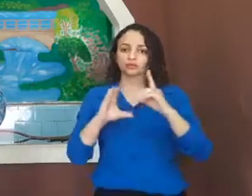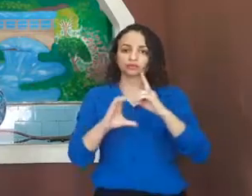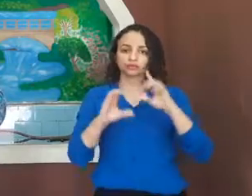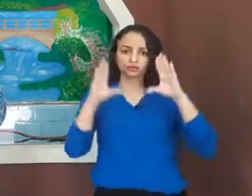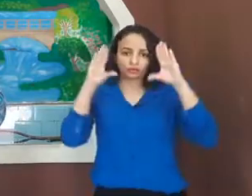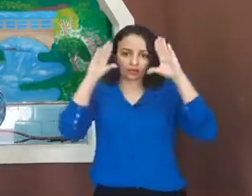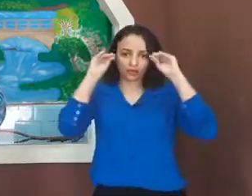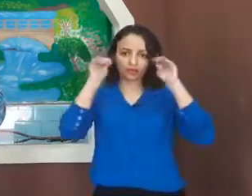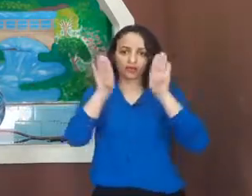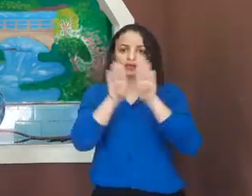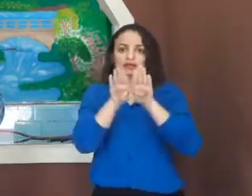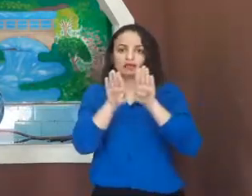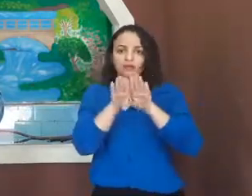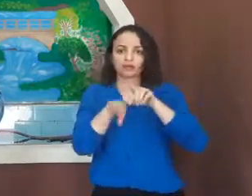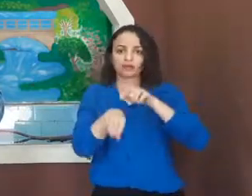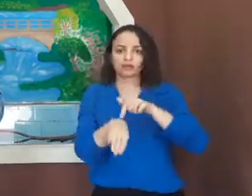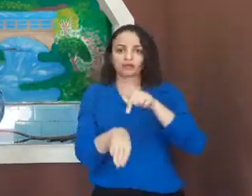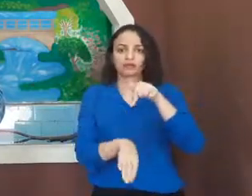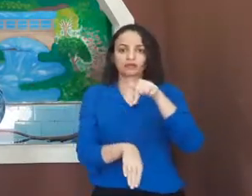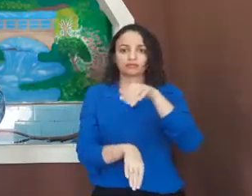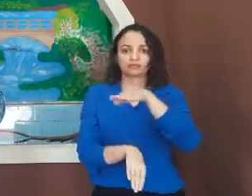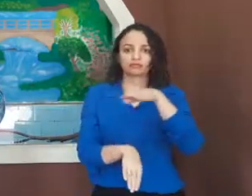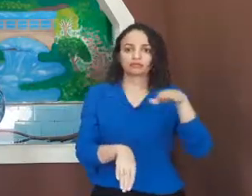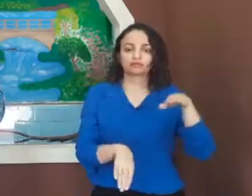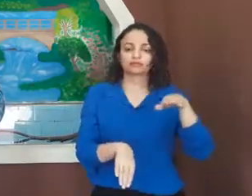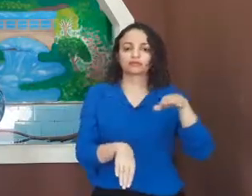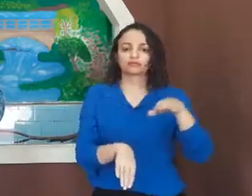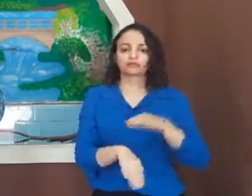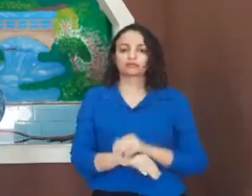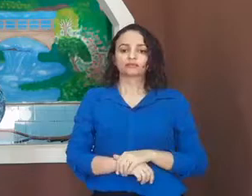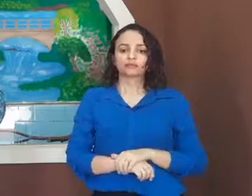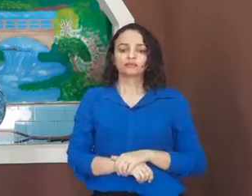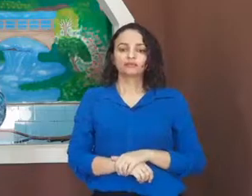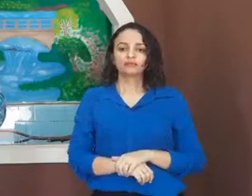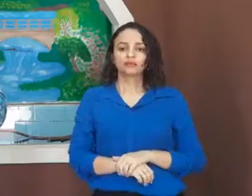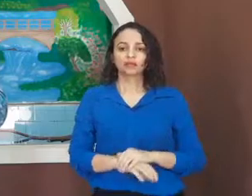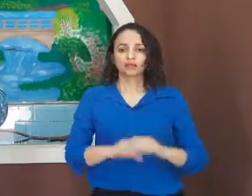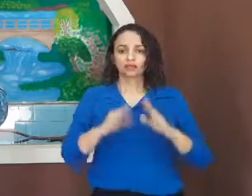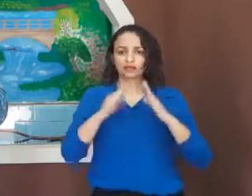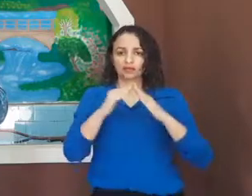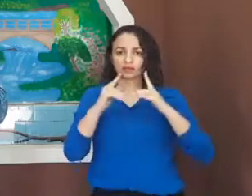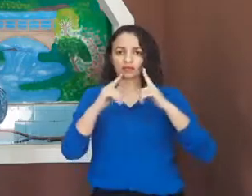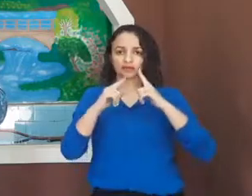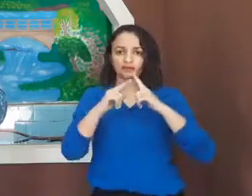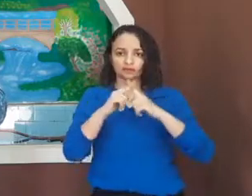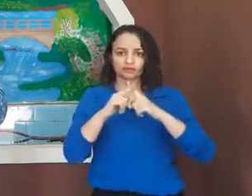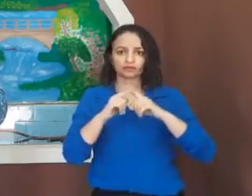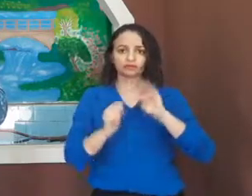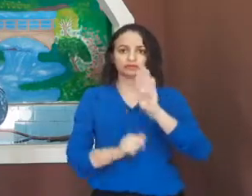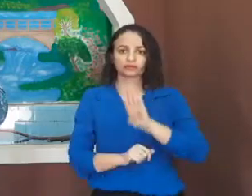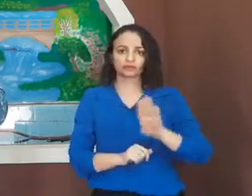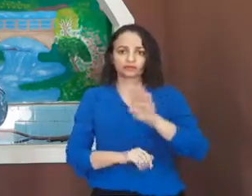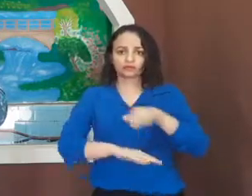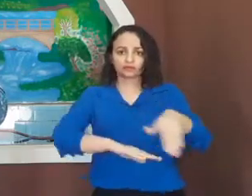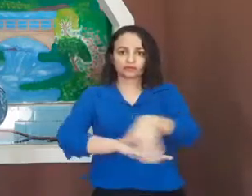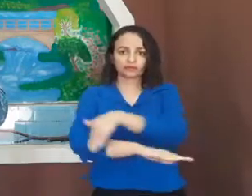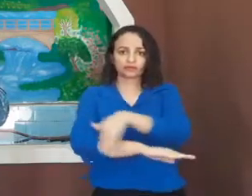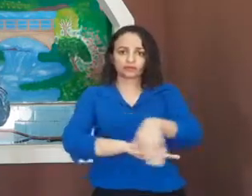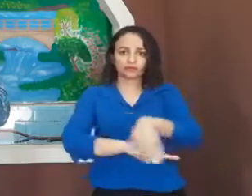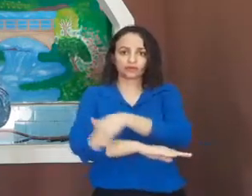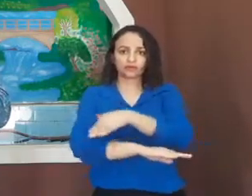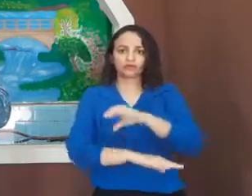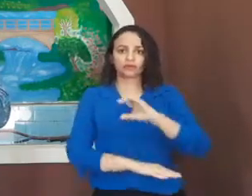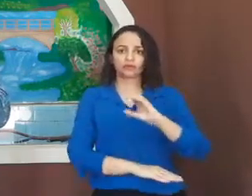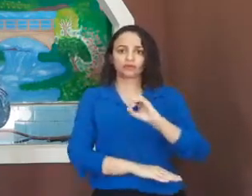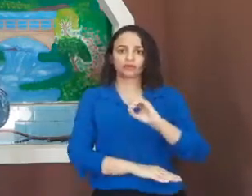às 19h30. A Igreja Batista fica na rua Oswaldo Ferracini, número